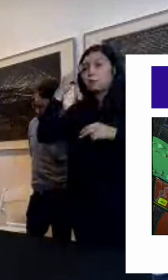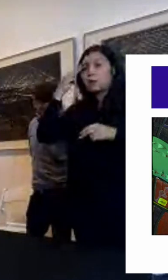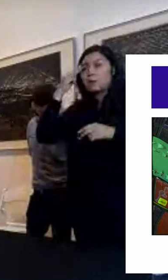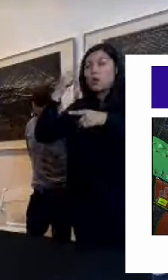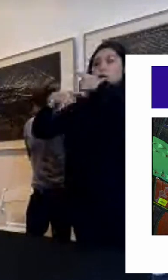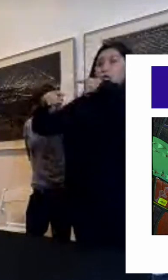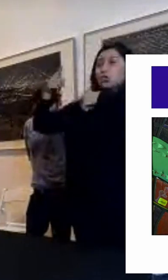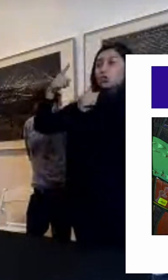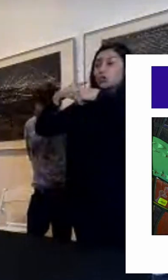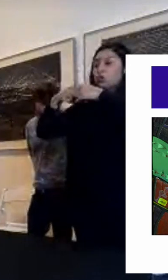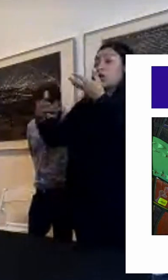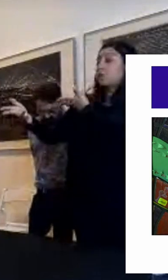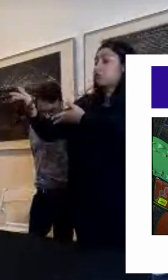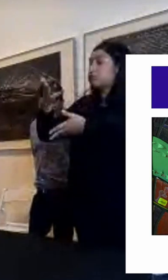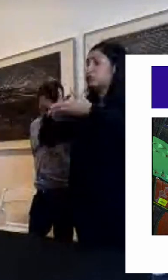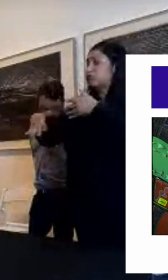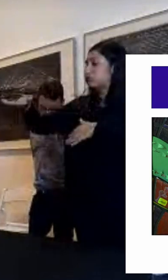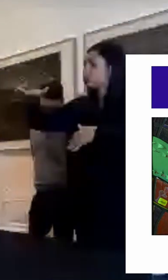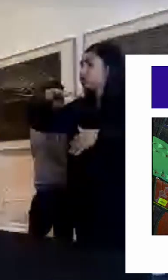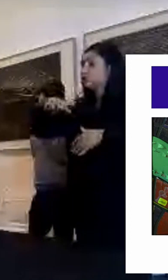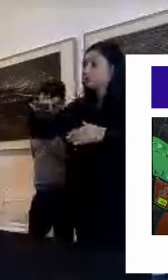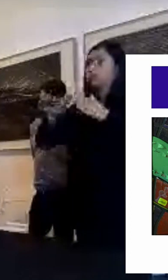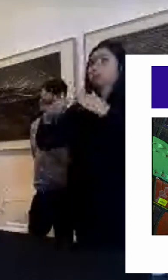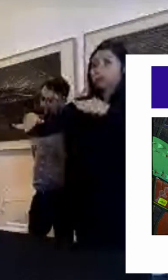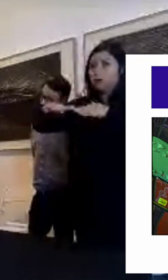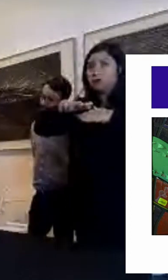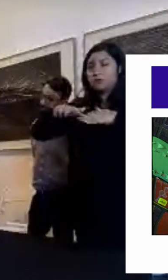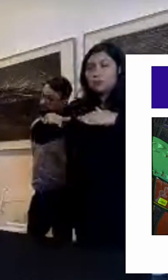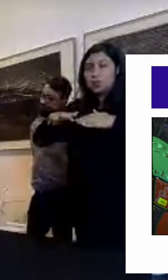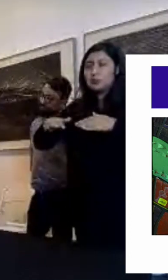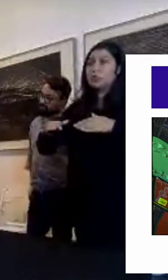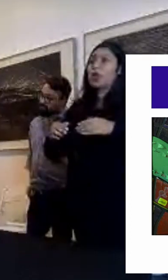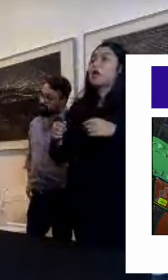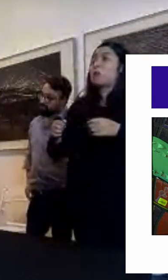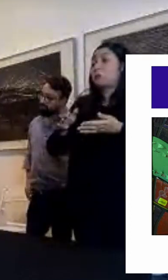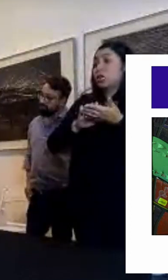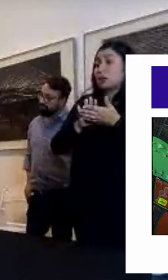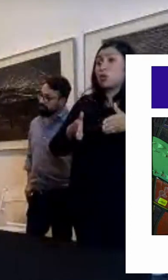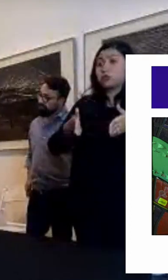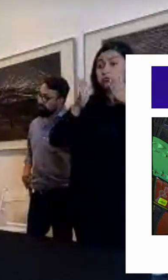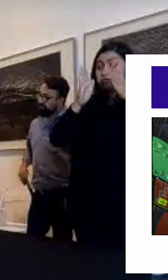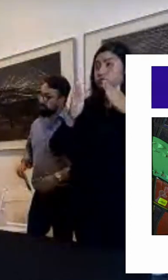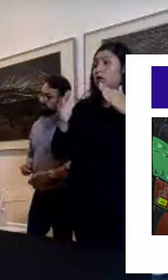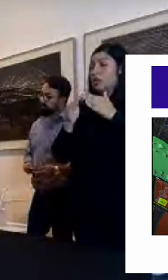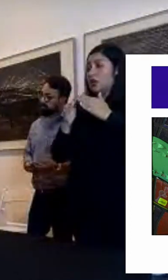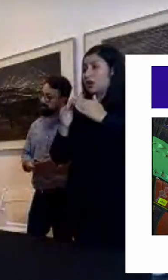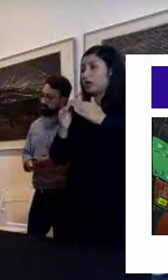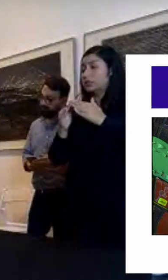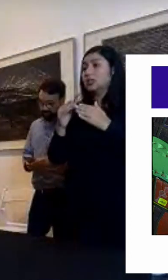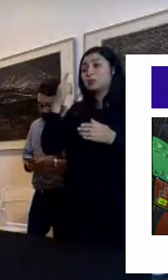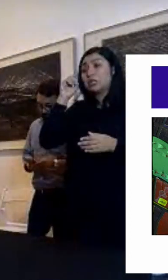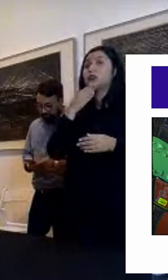historia propia, digamos, que puede ser más allá de los hitos de los edificios, sino más bien, por ejemplo, decir, oye, sabía que la esquina